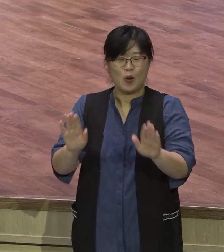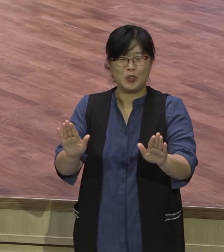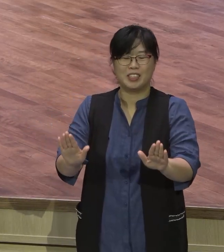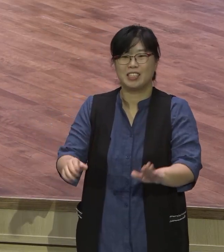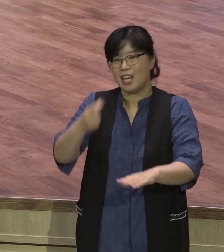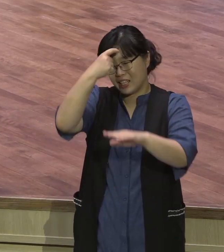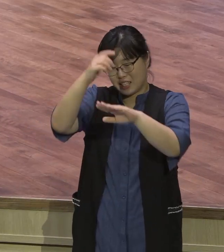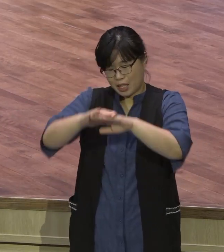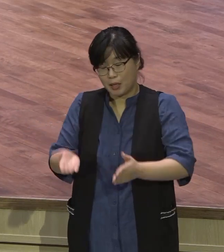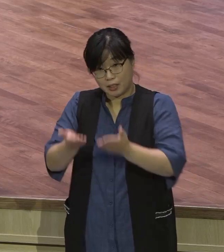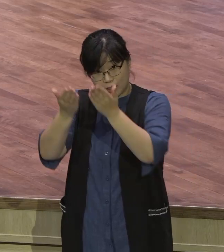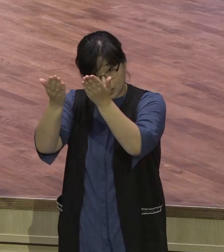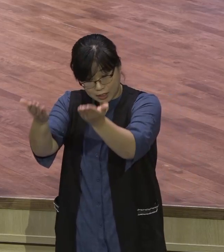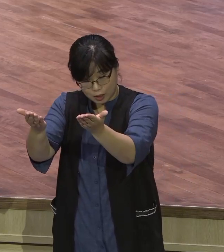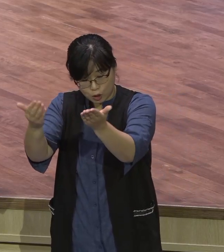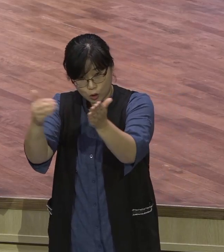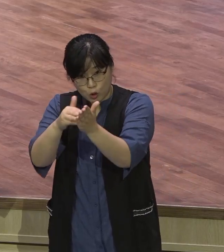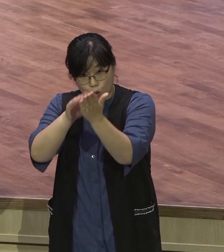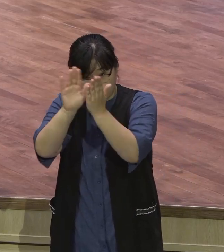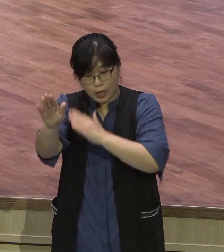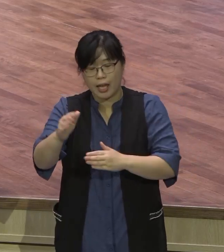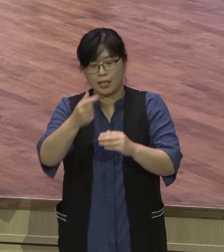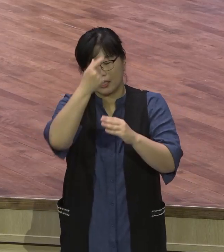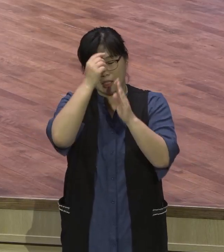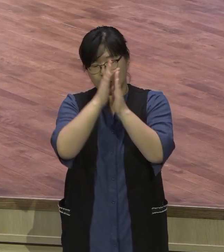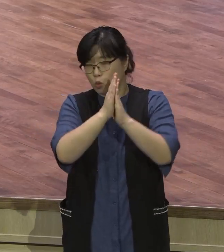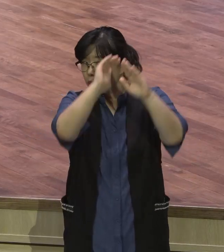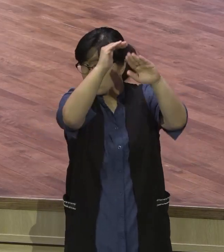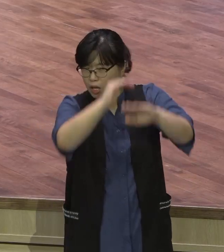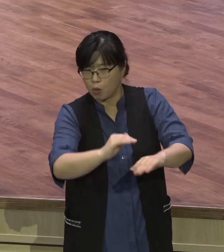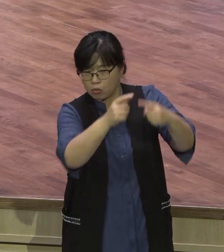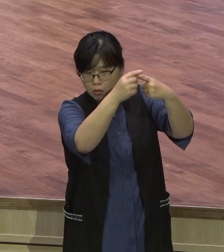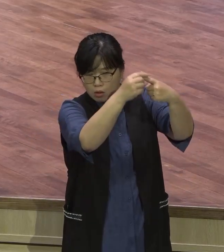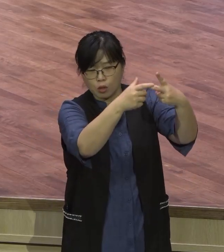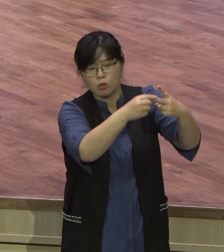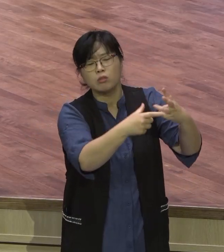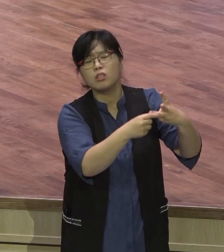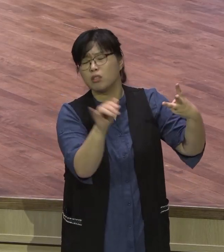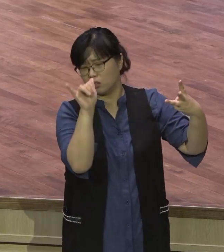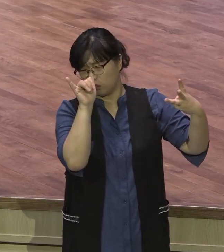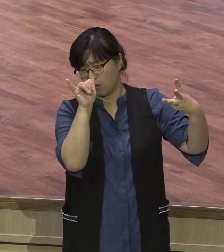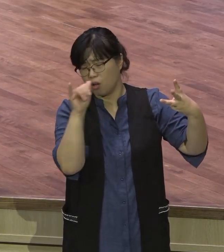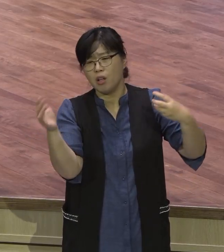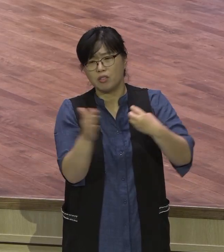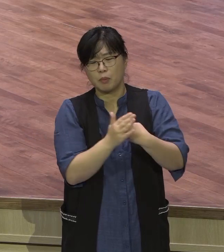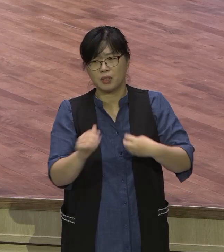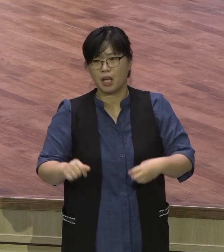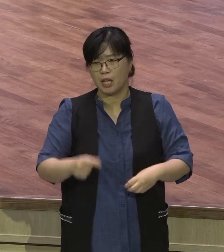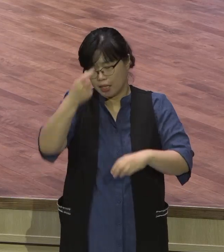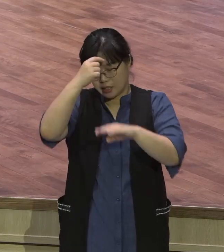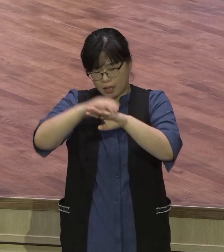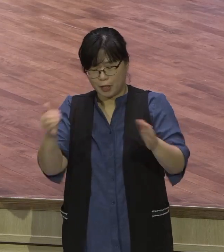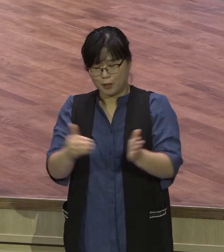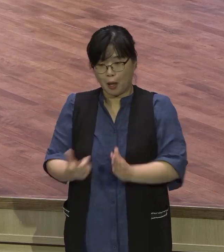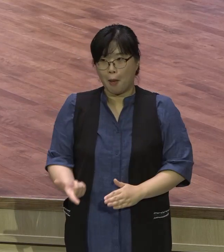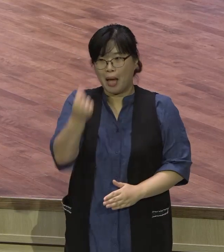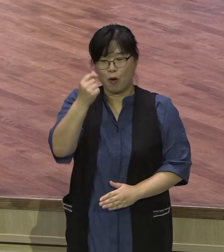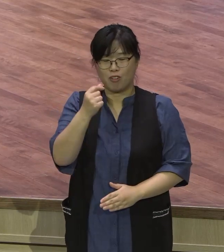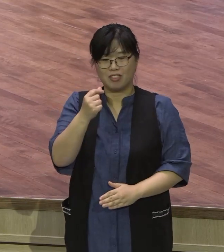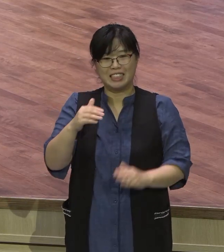거니까 제가 축도 끝나면 여러분이 가지 마시고 최소한도 5분 10분은 기도하고 가시기 바랍니다 하나님 앞에